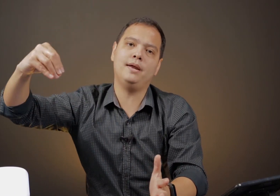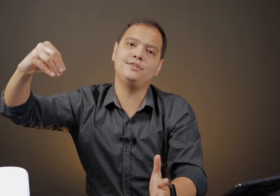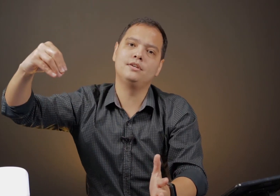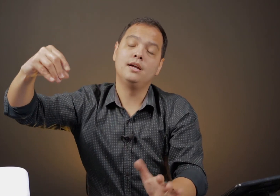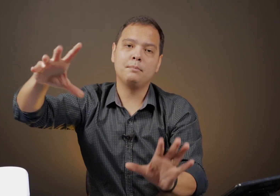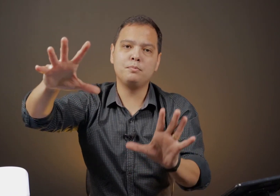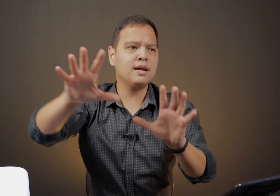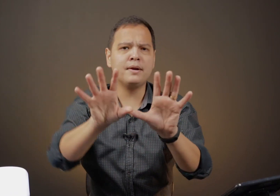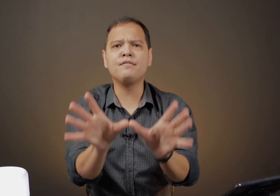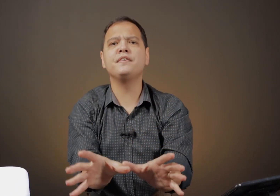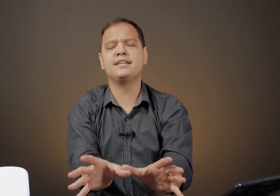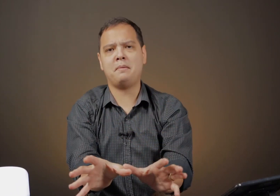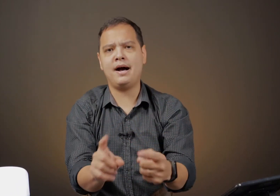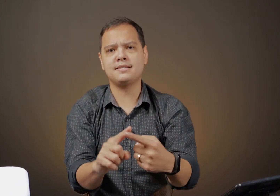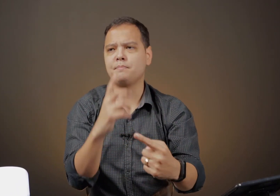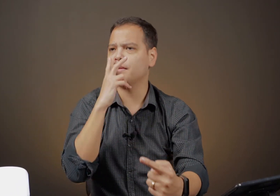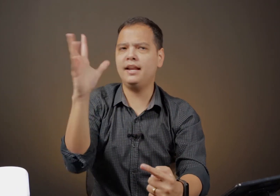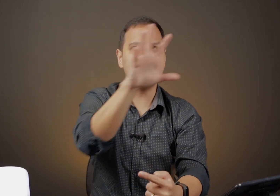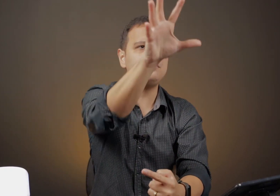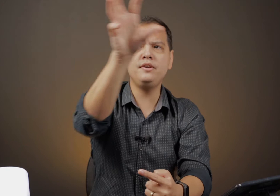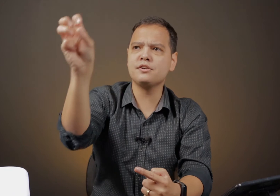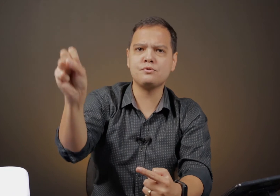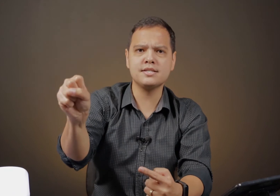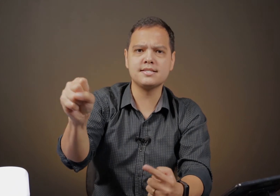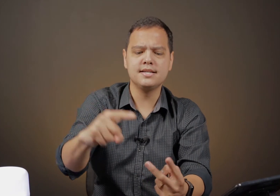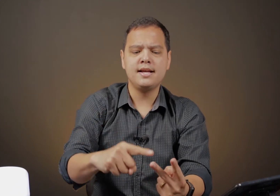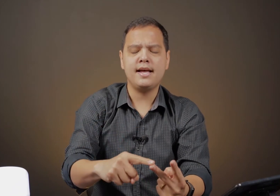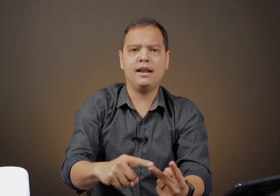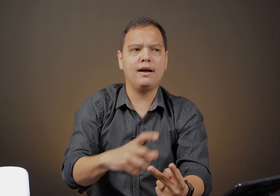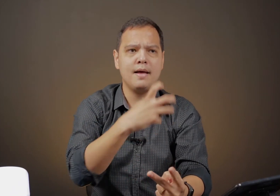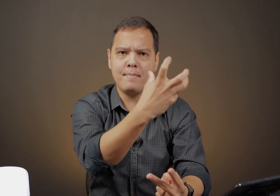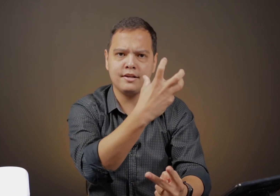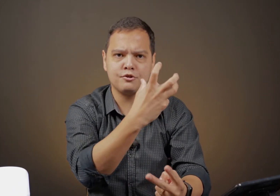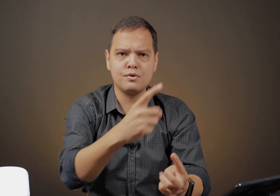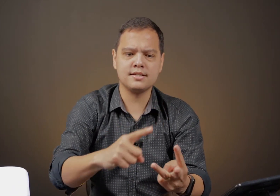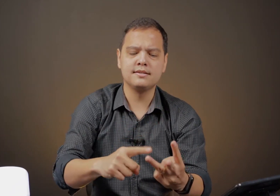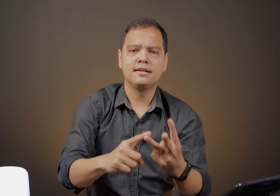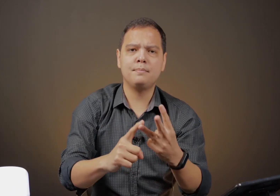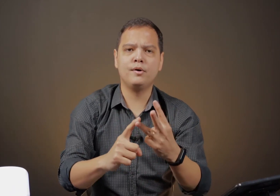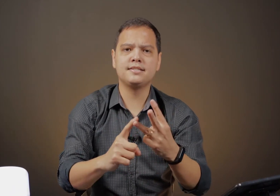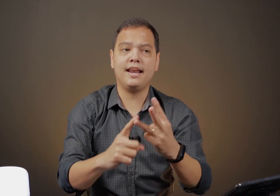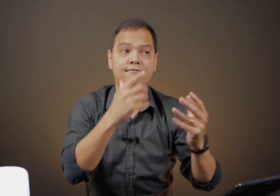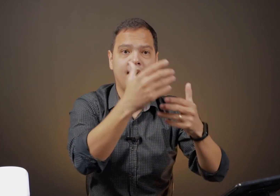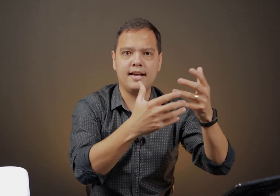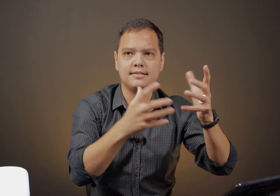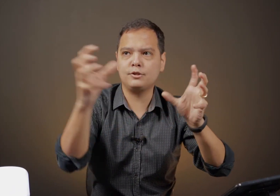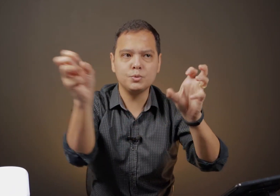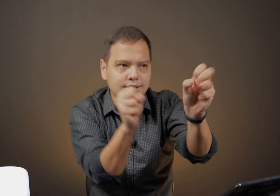aprende. Mas por quê? Porque foi feita essa base. Ela identifica as coisas, ela repete as coisas, depois ela faz a junção